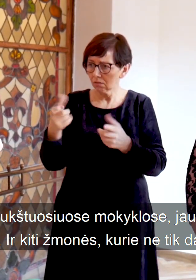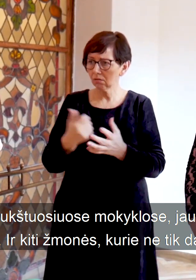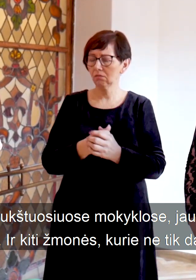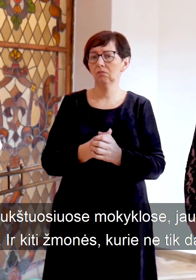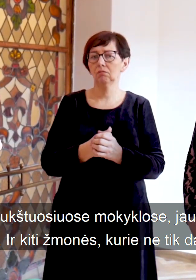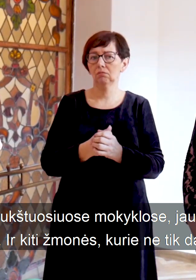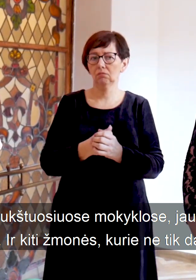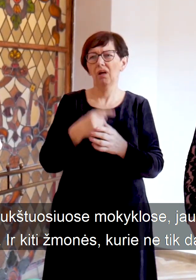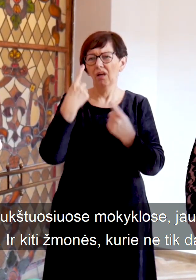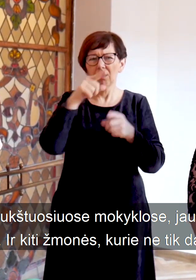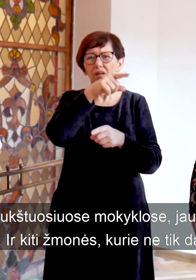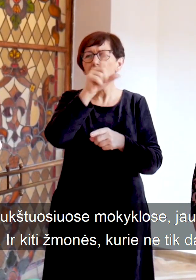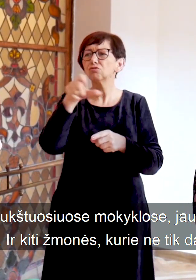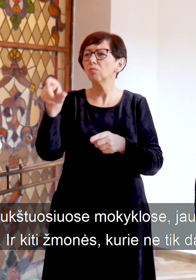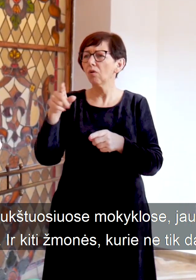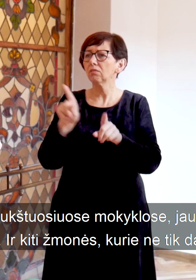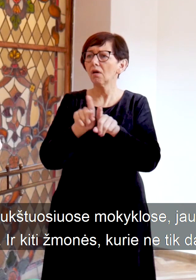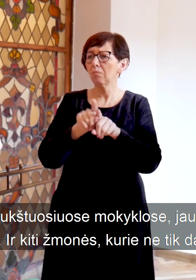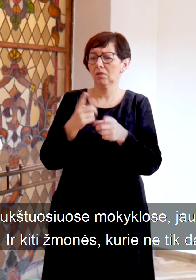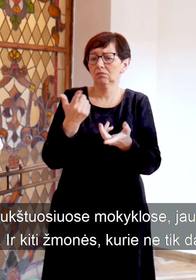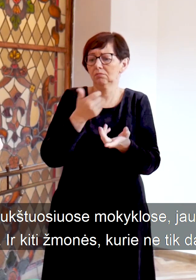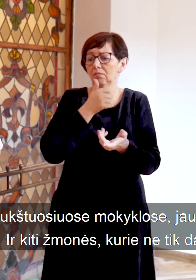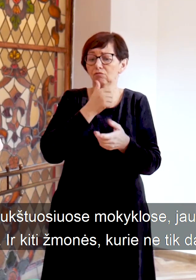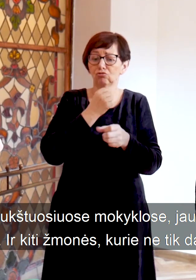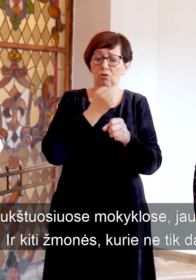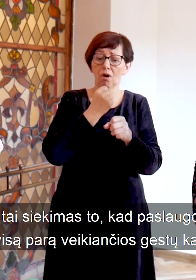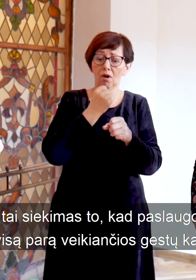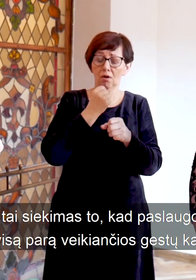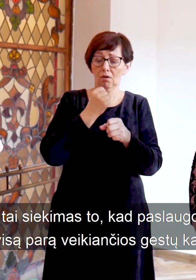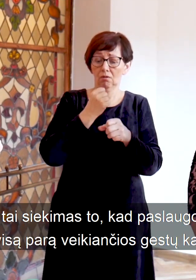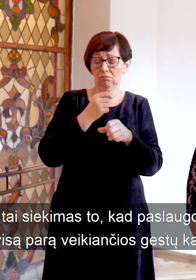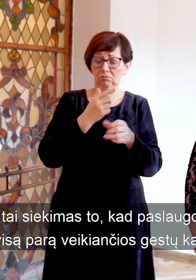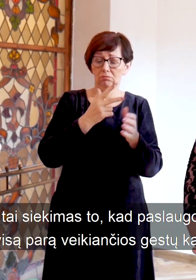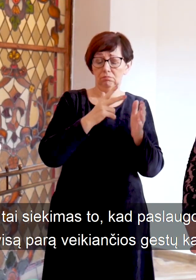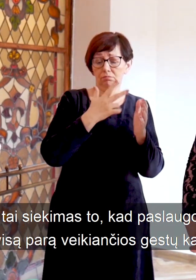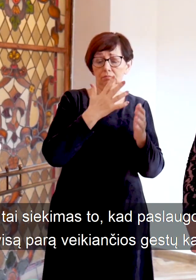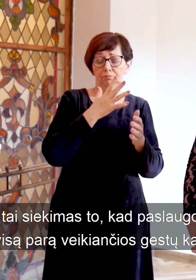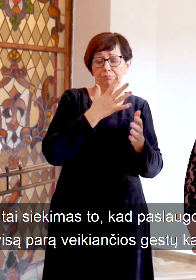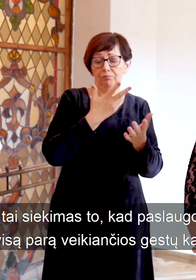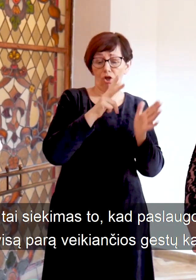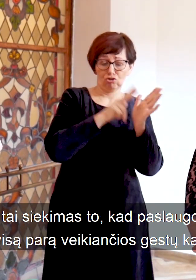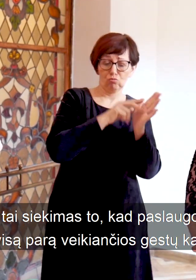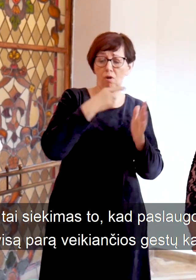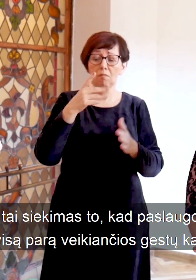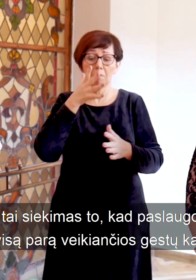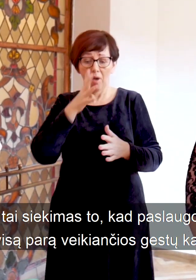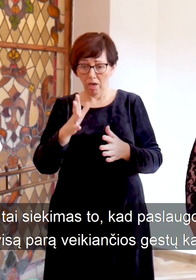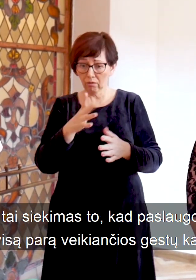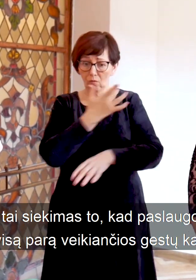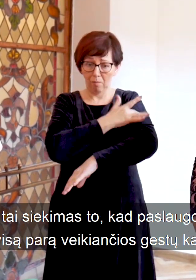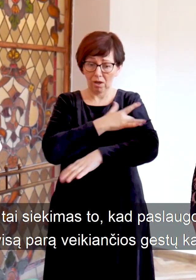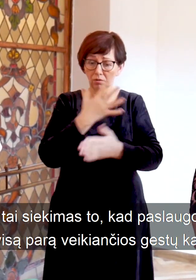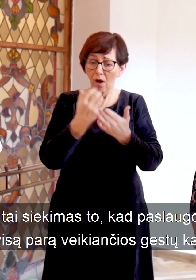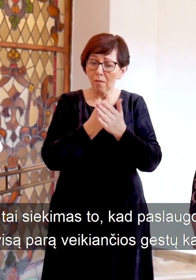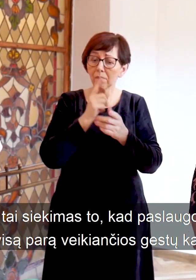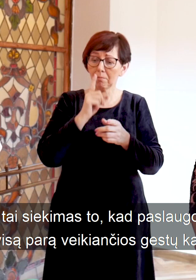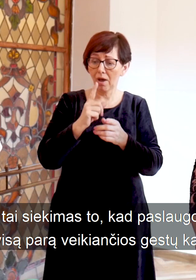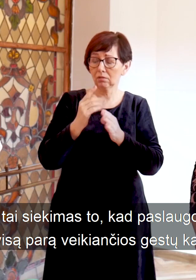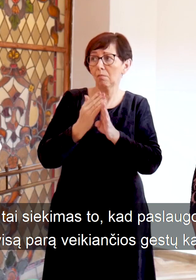kiti žmonės, kurie ne tik darbo valandomis norėtų gauti tas paslaugas, tai siekimas to, kad